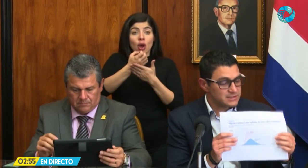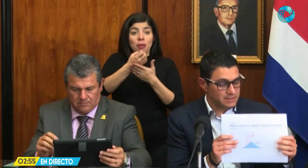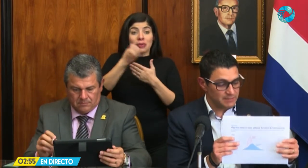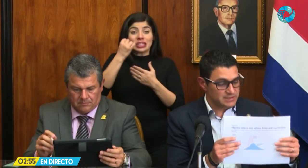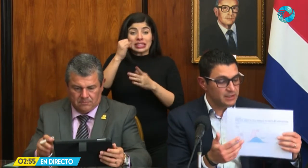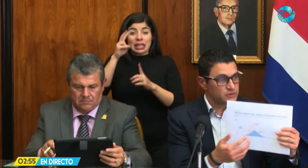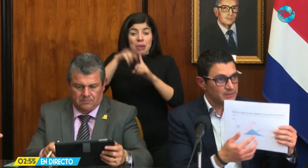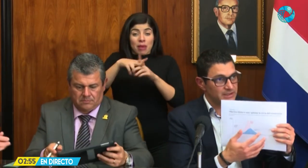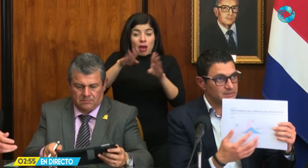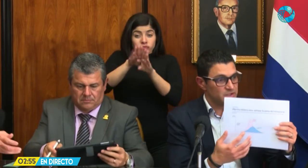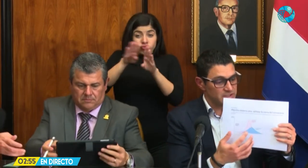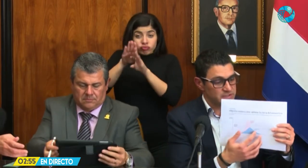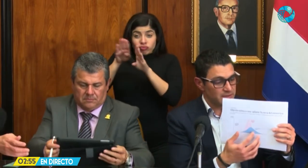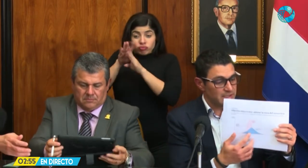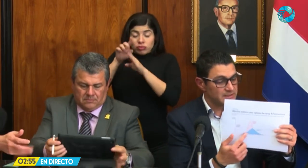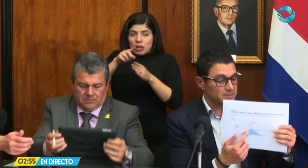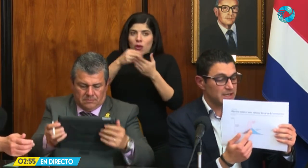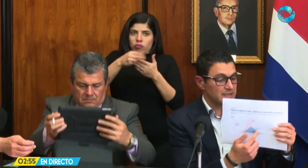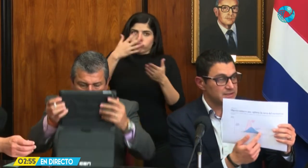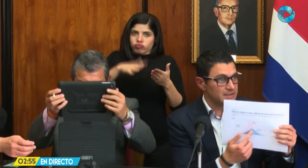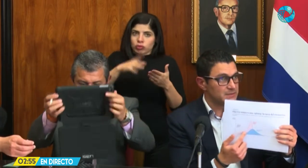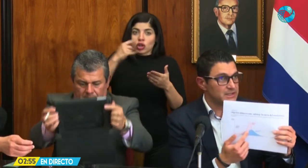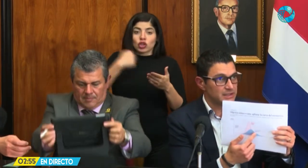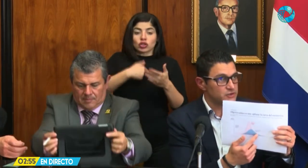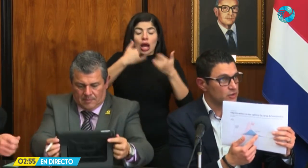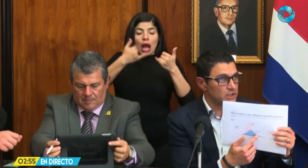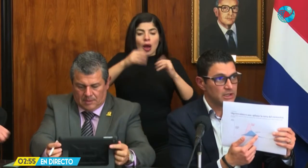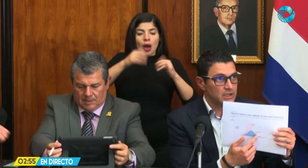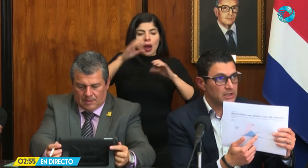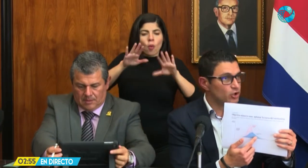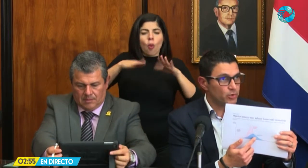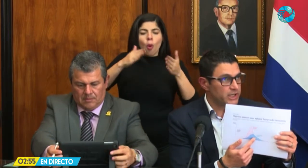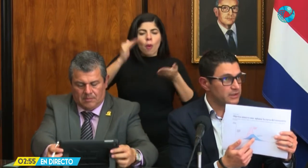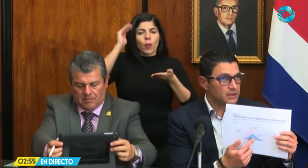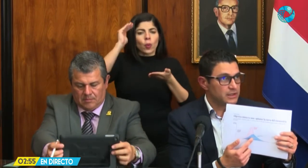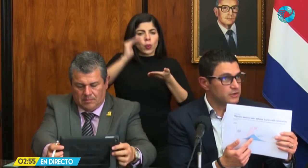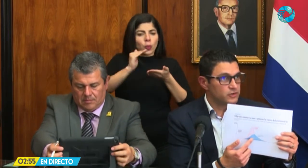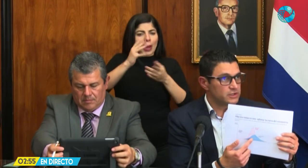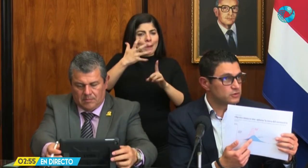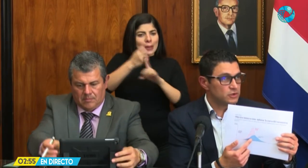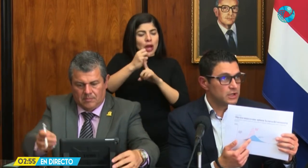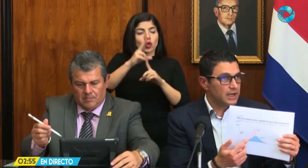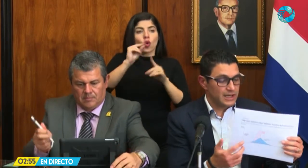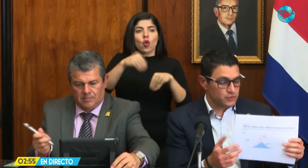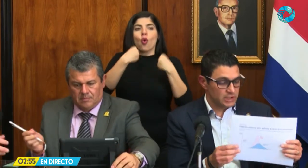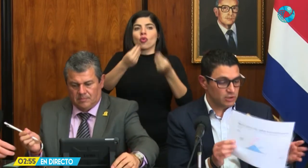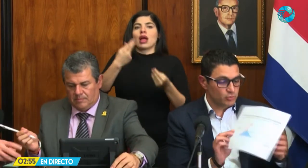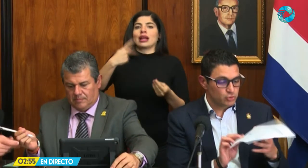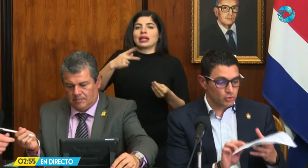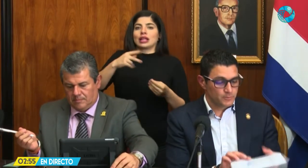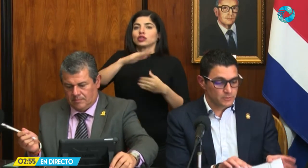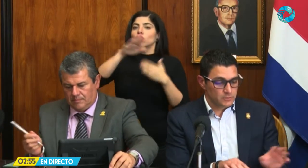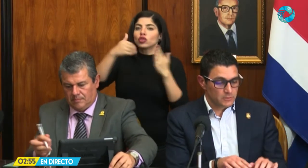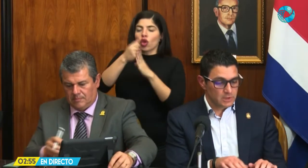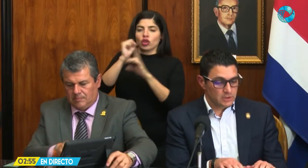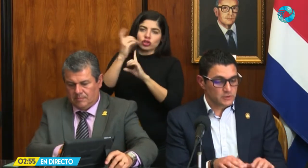medidas más extremas, justamente estamos haciendo ese balance para alcanzar esa mitigación y no poner en riesgo a la sociedad como un